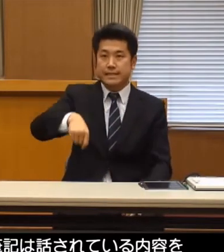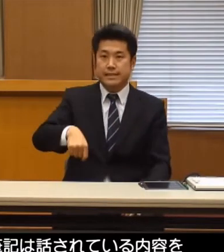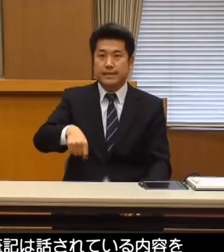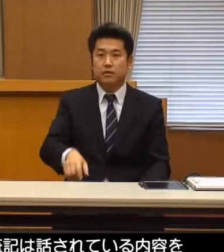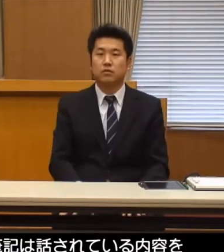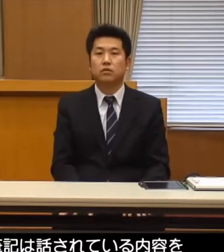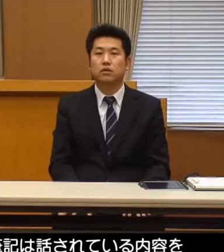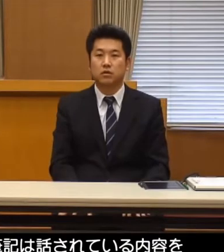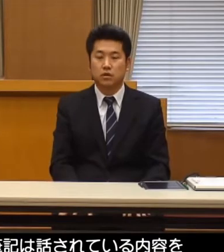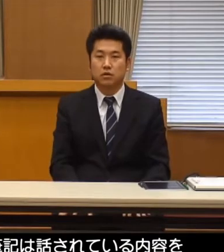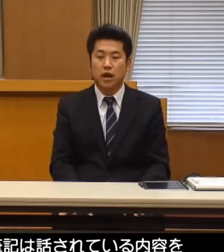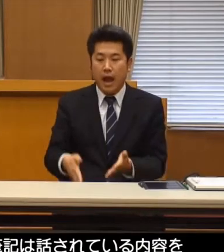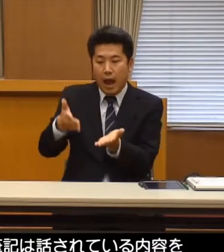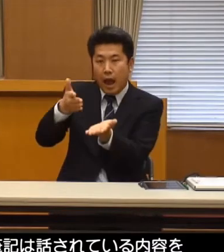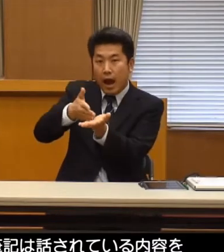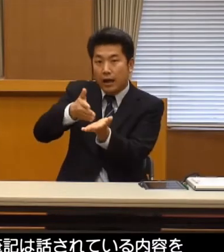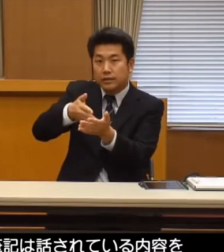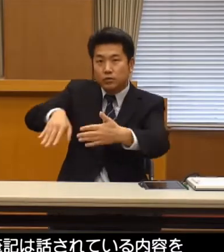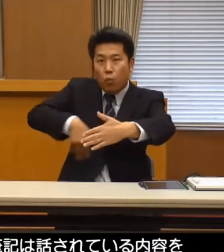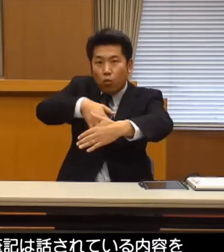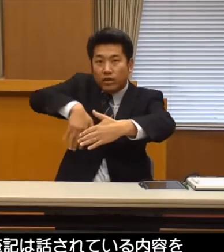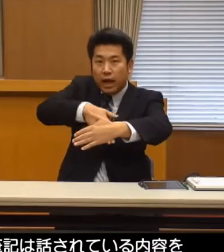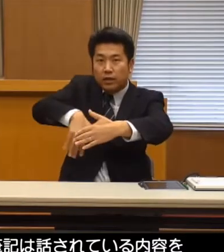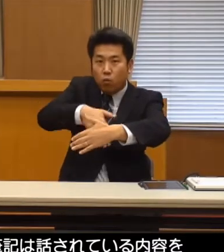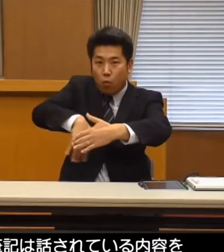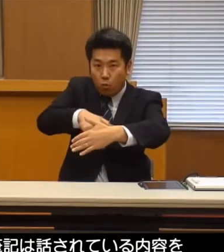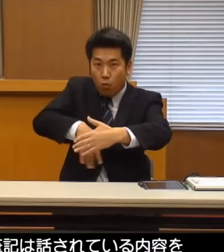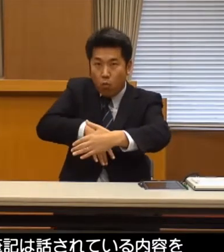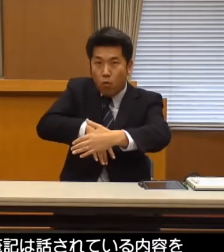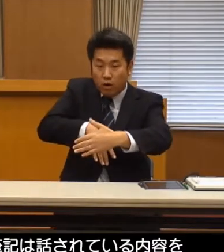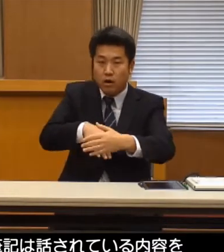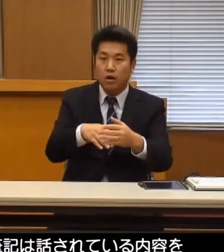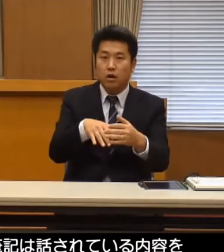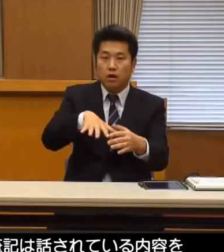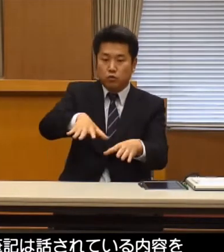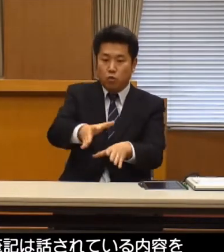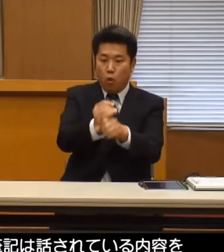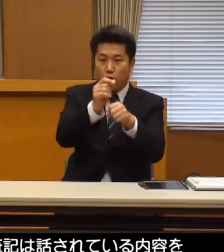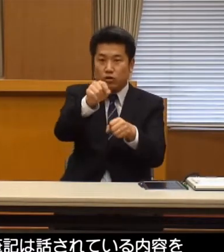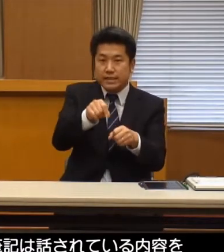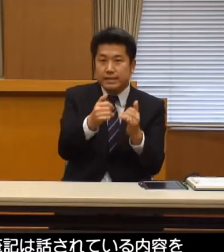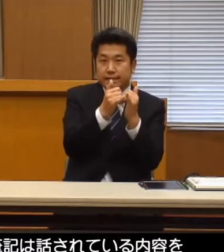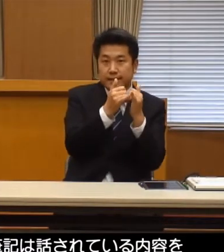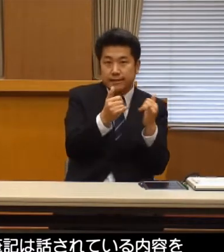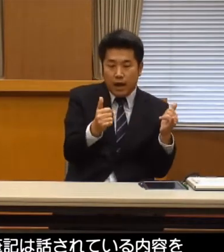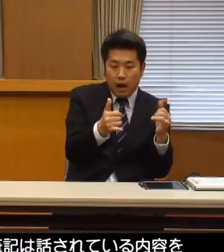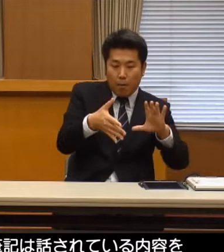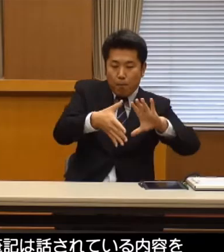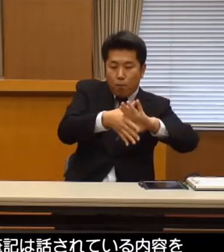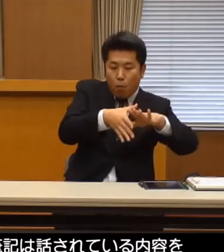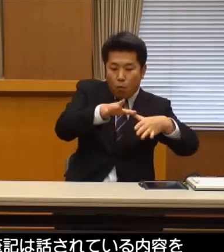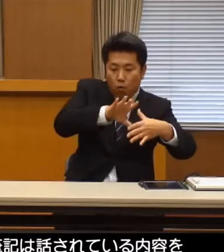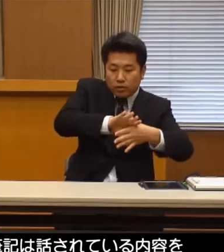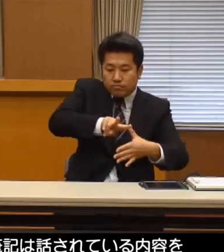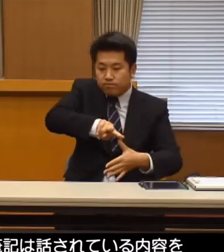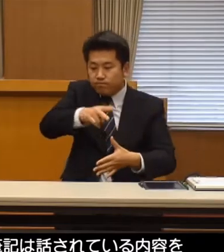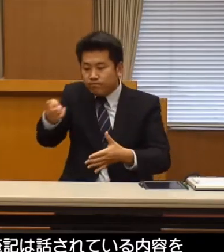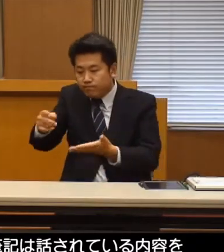要約筆記は話されている内容を筆記者が要約し文字